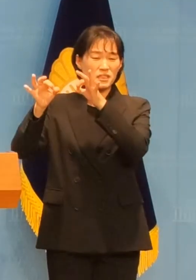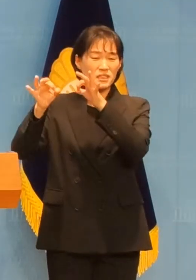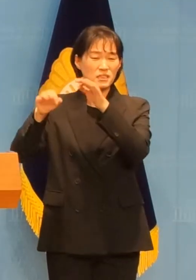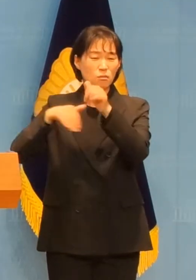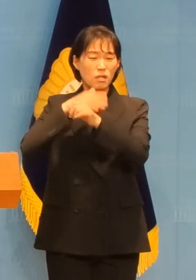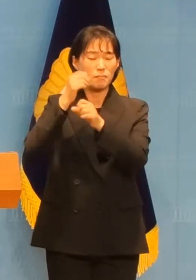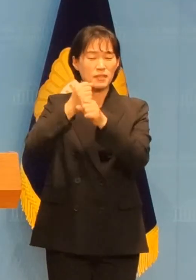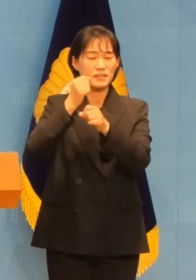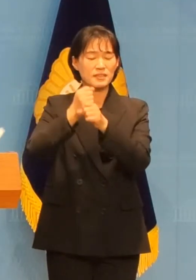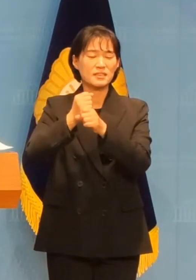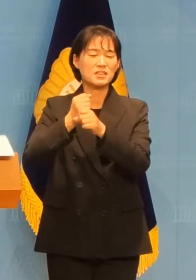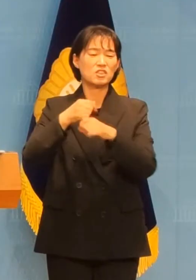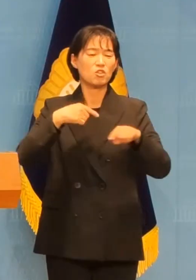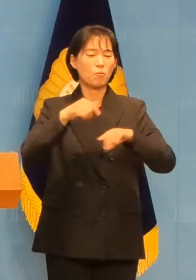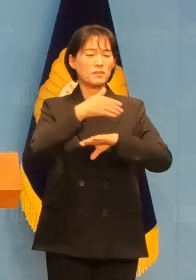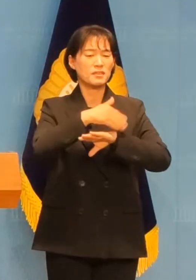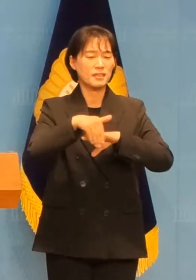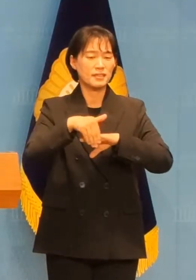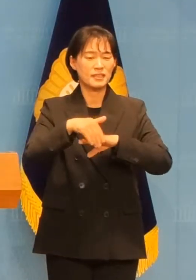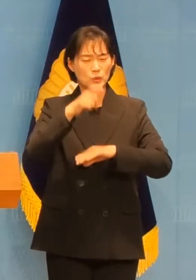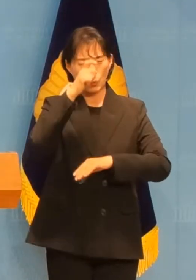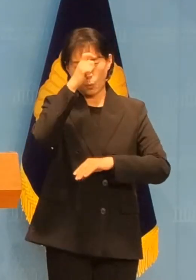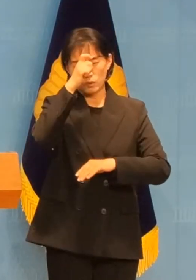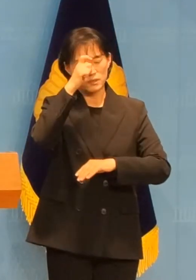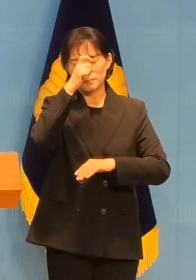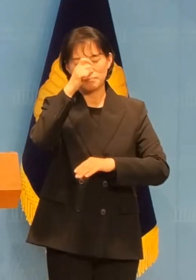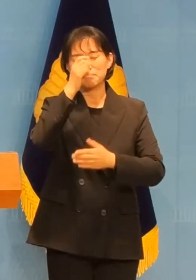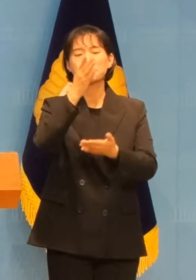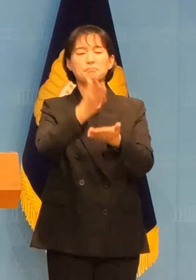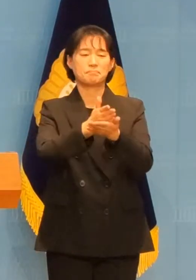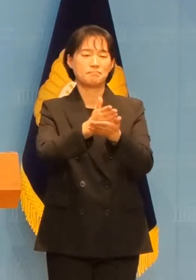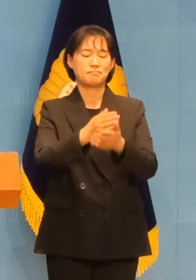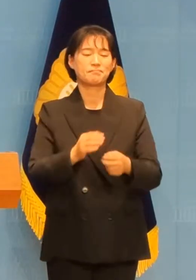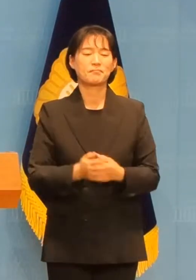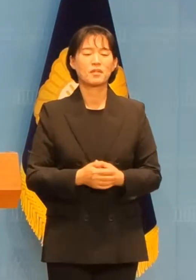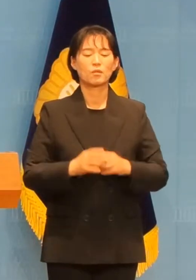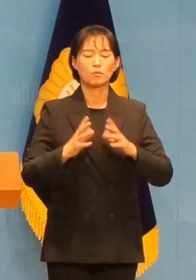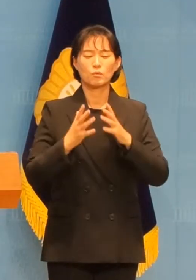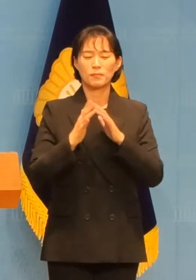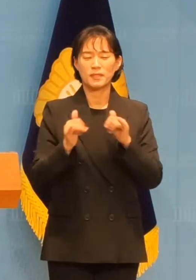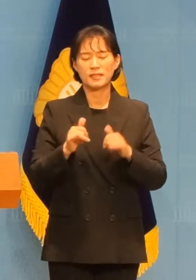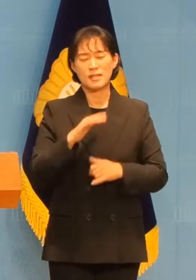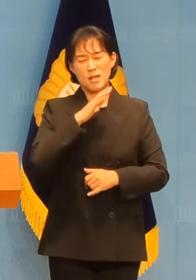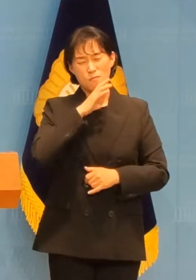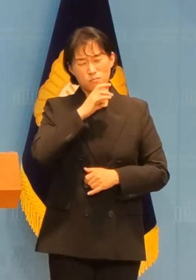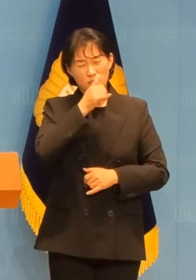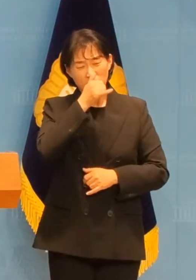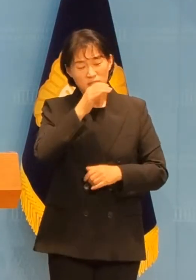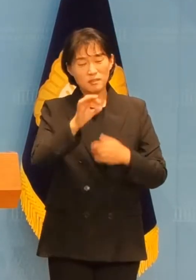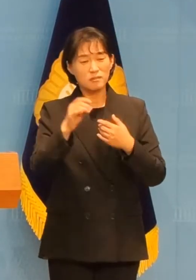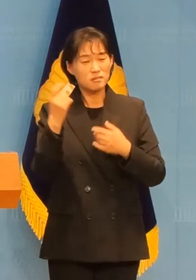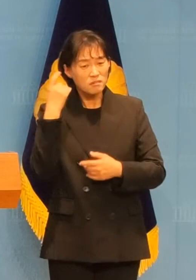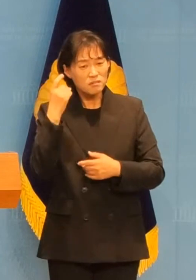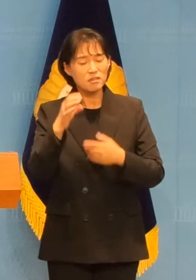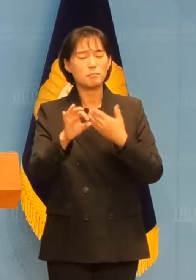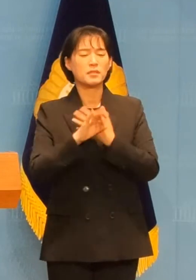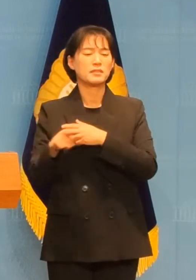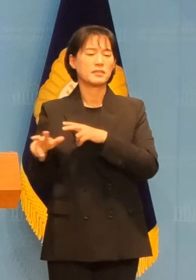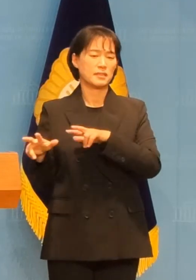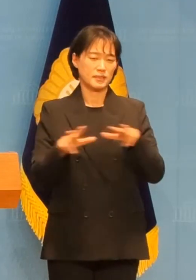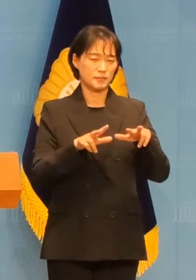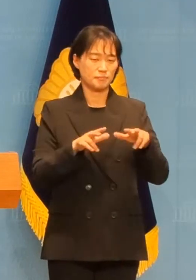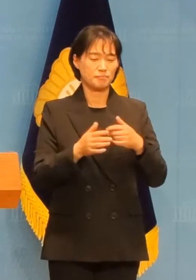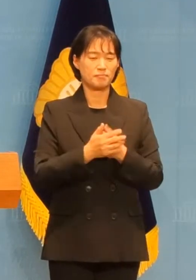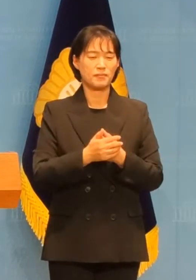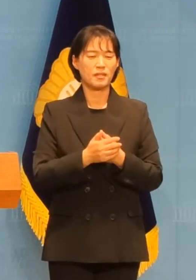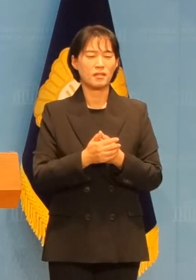자해적 정책을 더 이상 고집할 이유가 없습니다. 국민의 절규가 들린다면 지금 당장 부동산